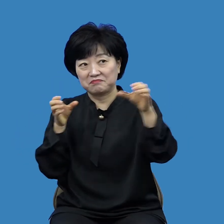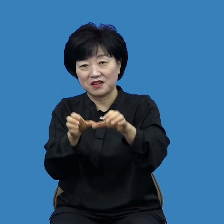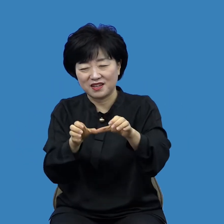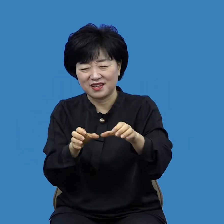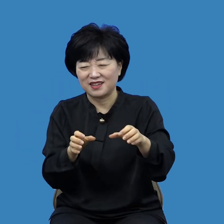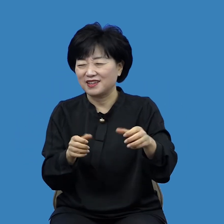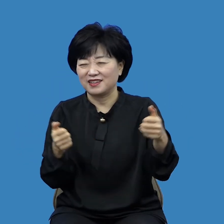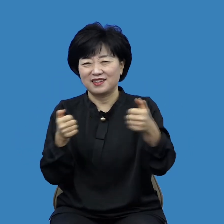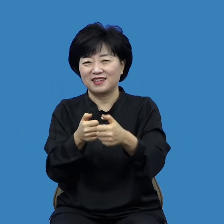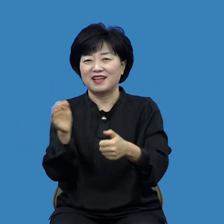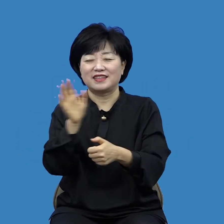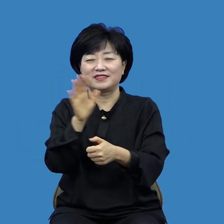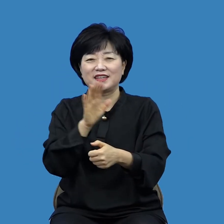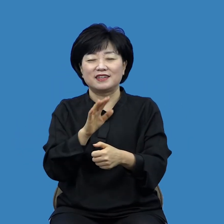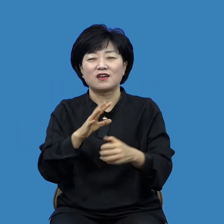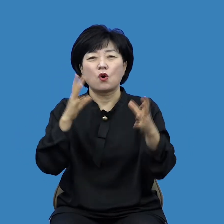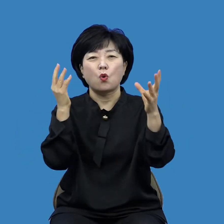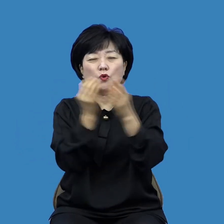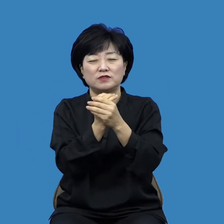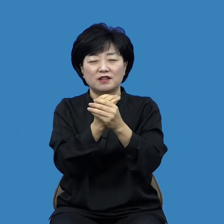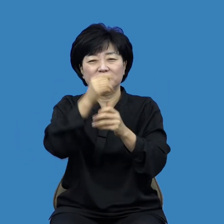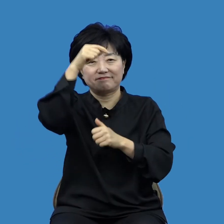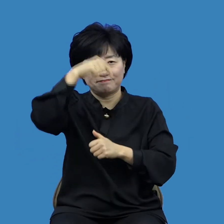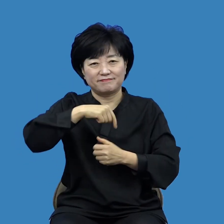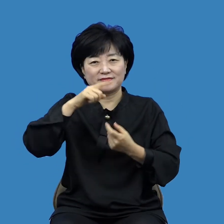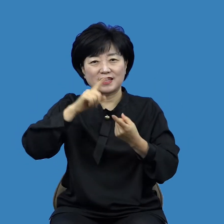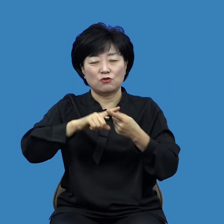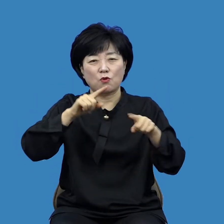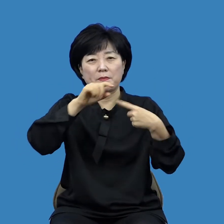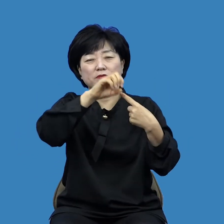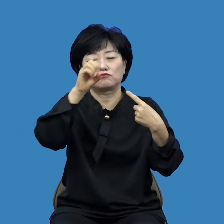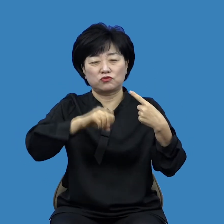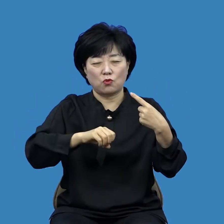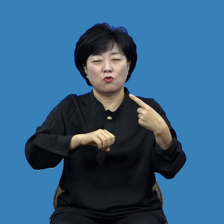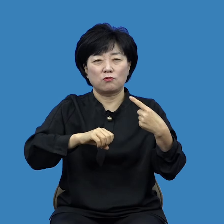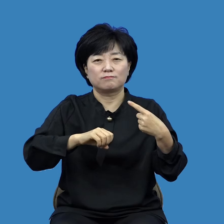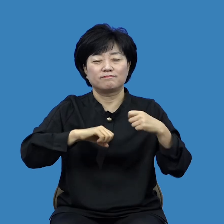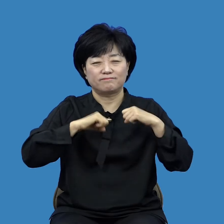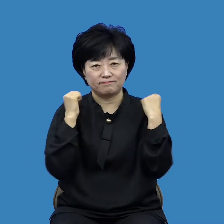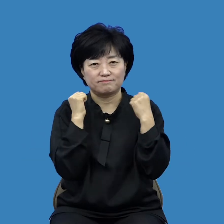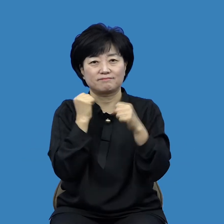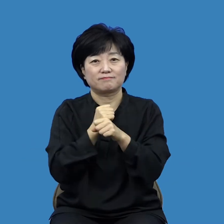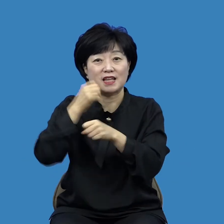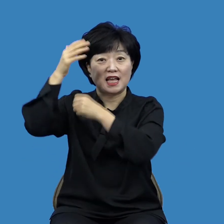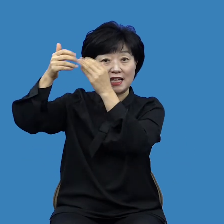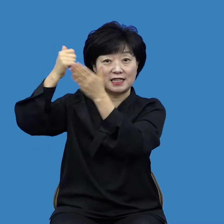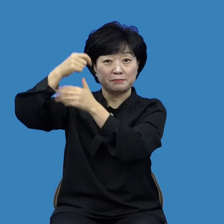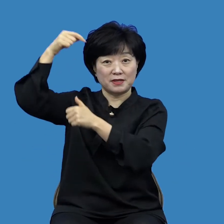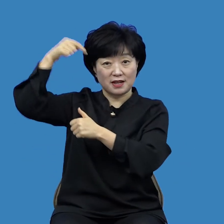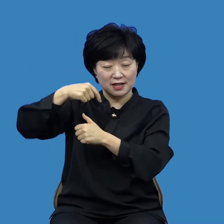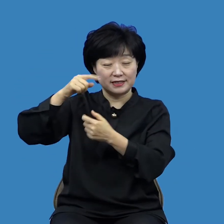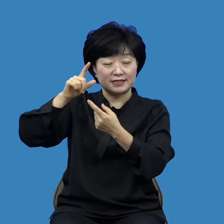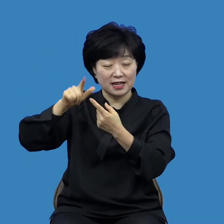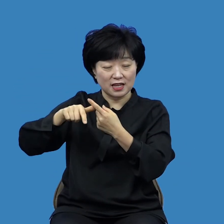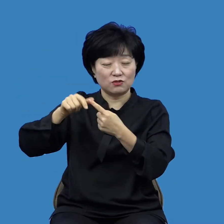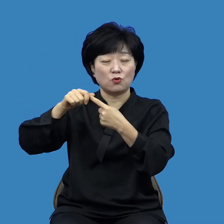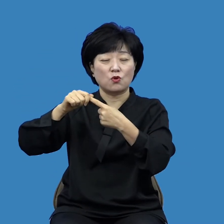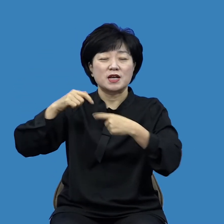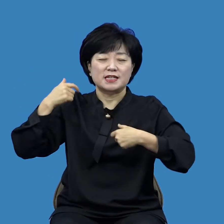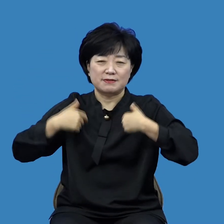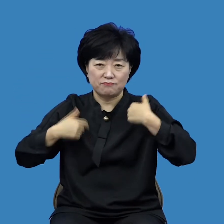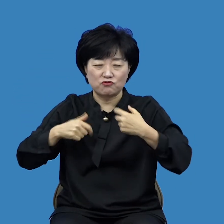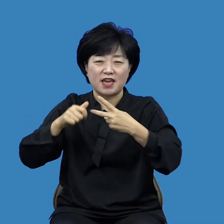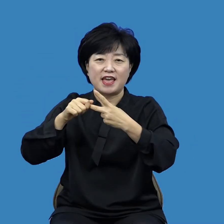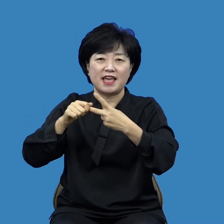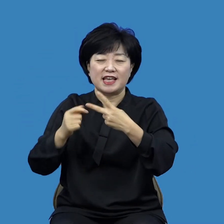이거 우리가 하나님께 순종하는 원리예요. 사실은 하나님의 말씀에 순종할 때 어떻게 해야 되는 거예요? 기쁘게 순종해야 되고,